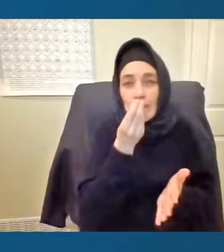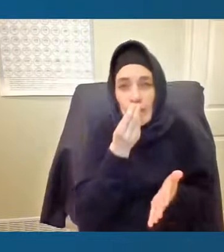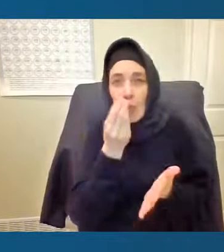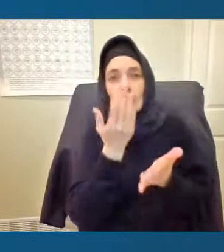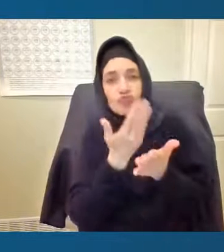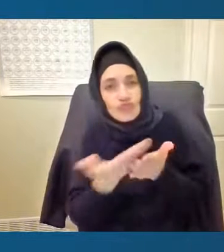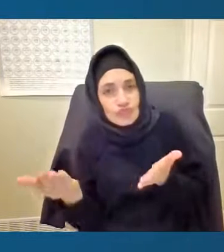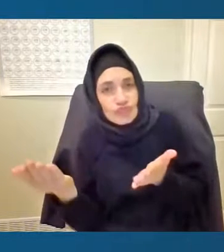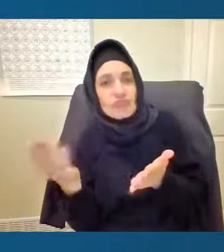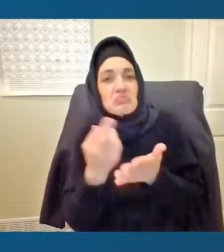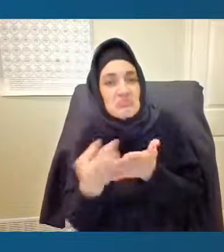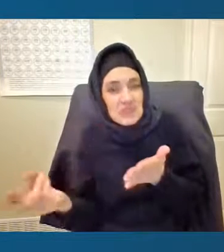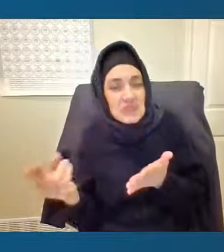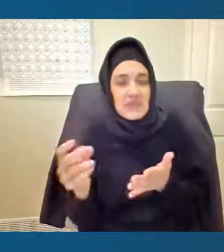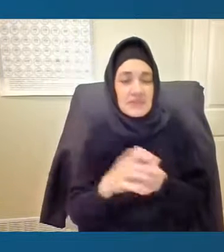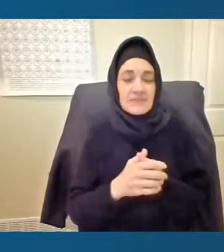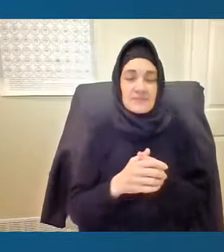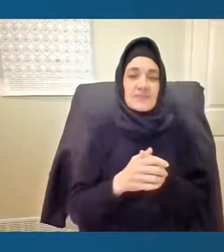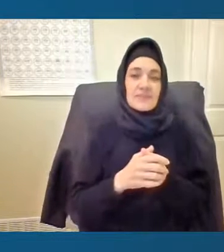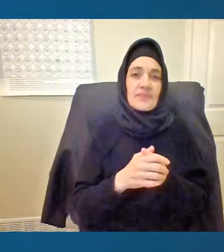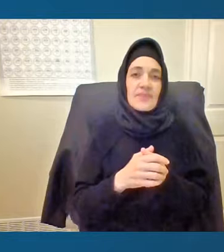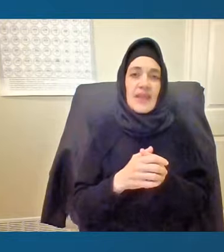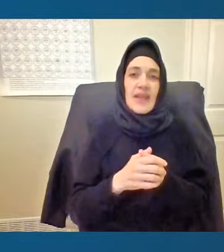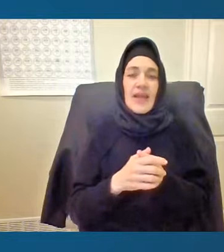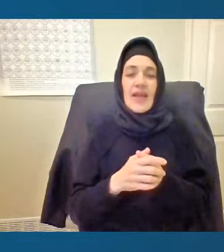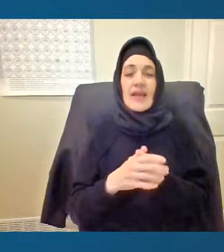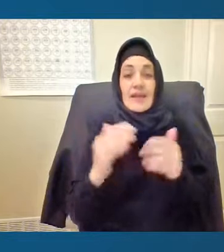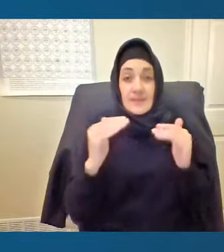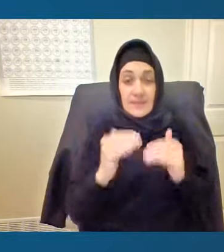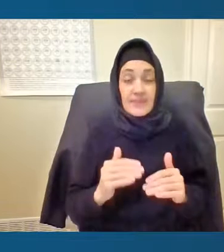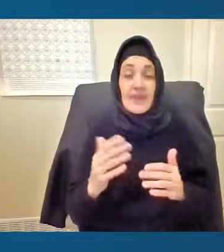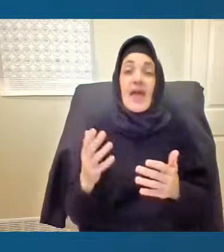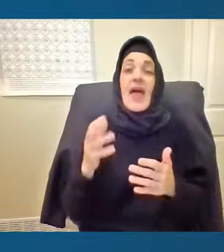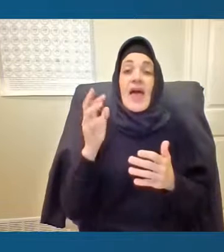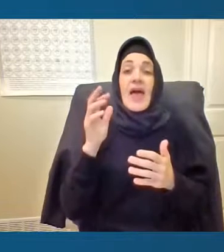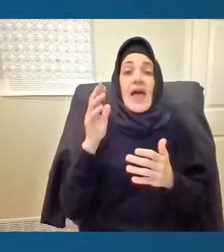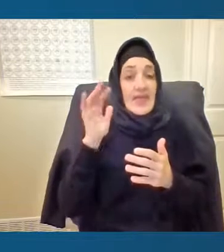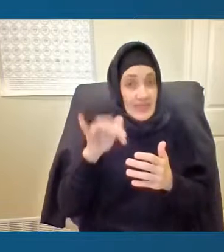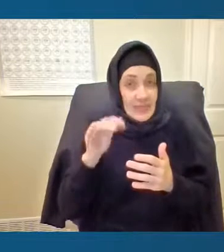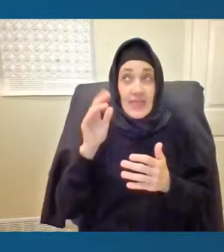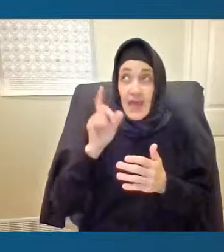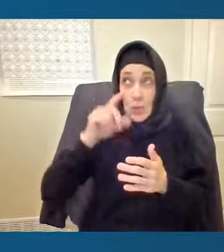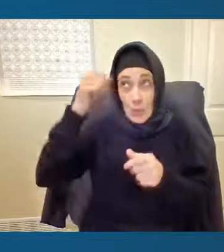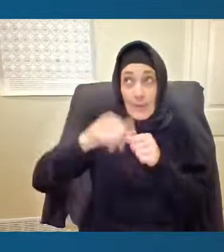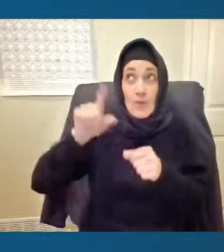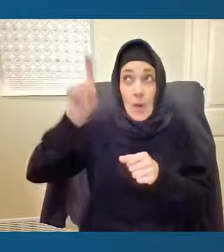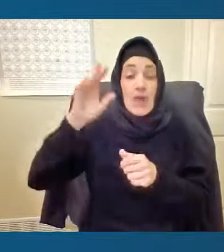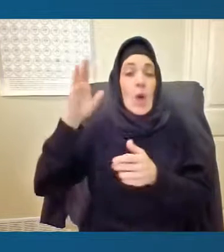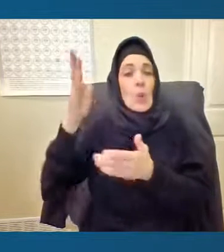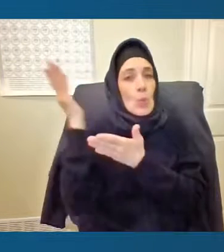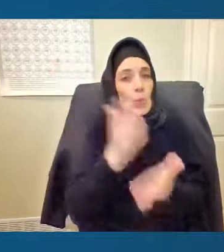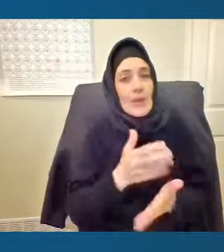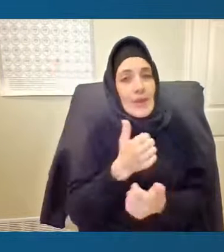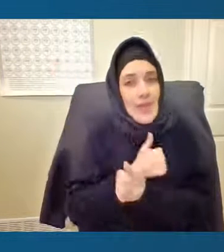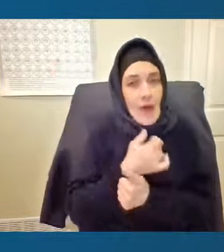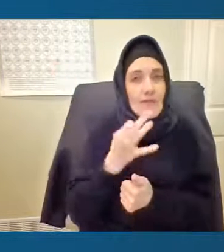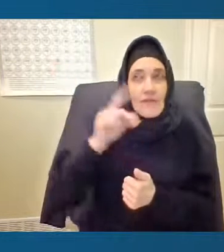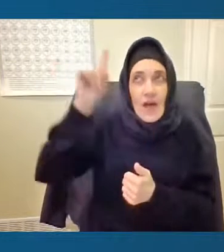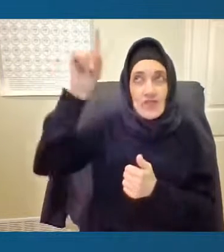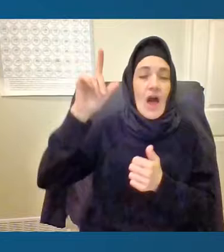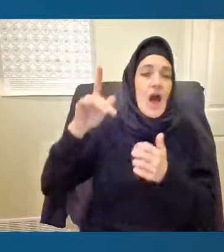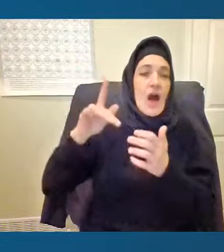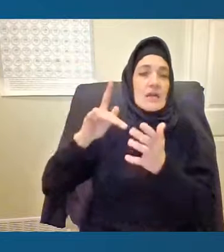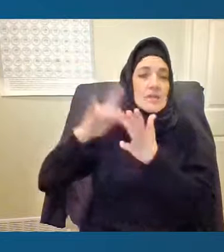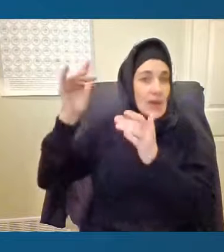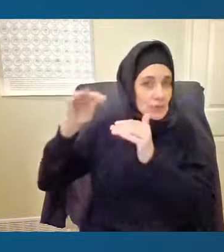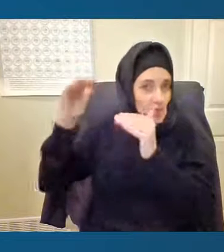يُورِثُ الْمُحَبَّةَ اللَّهِ. It brings love of Allah subhanahu wa ta'ala in your heart. وَيَجْلُ الصَّدْعَ. It takes away the